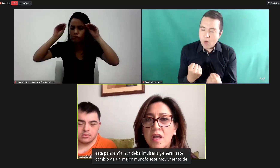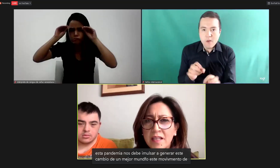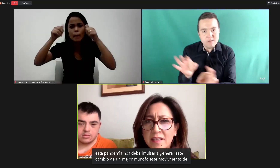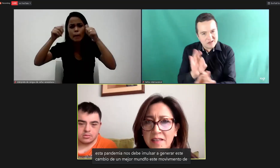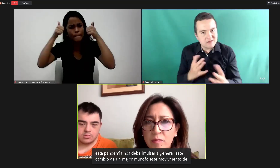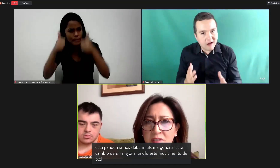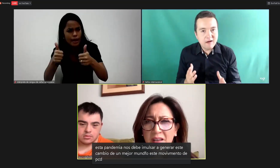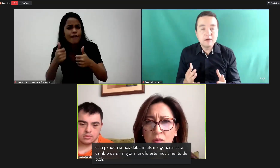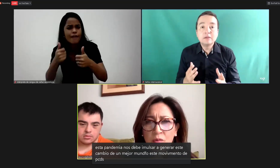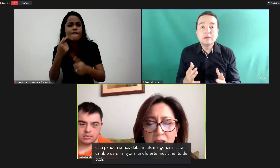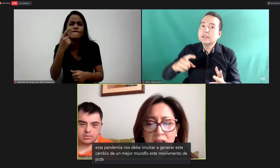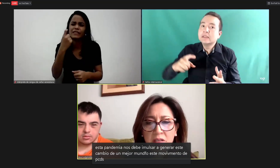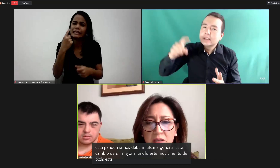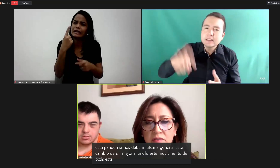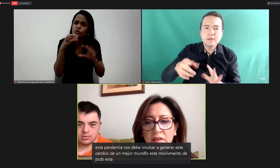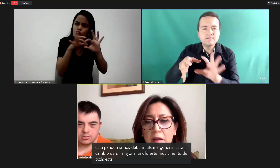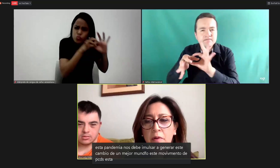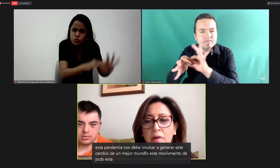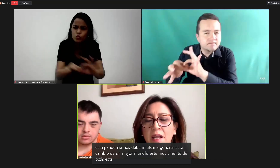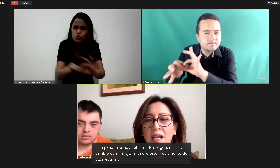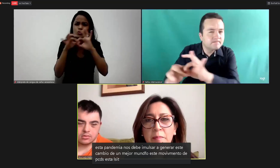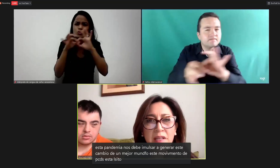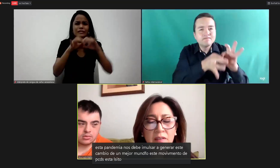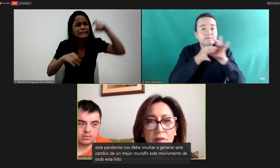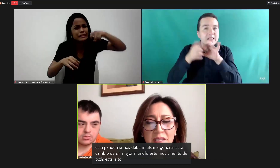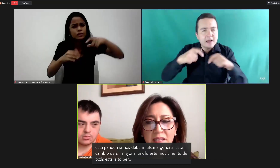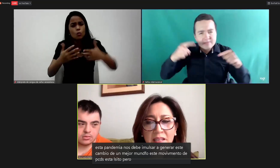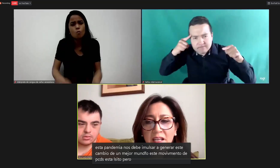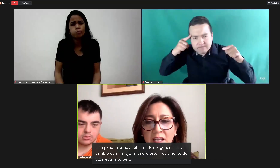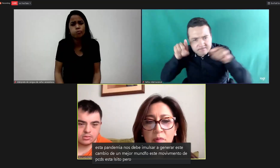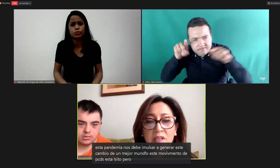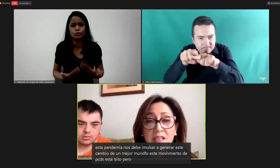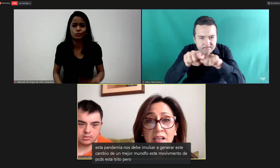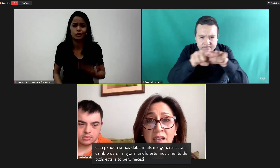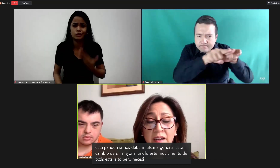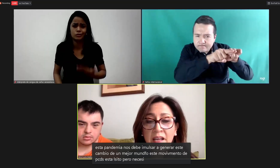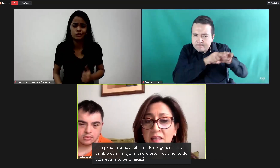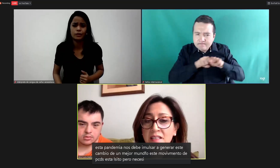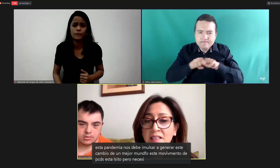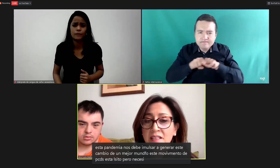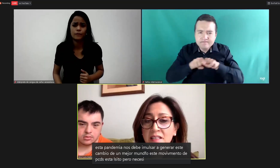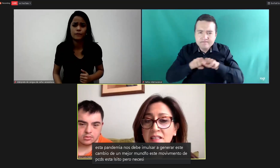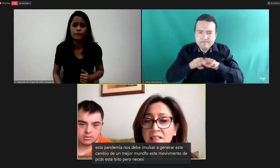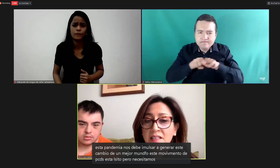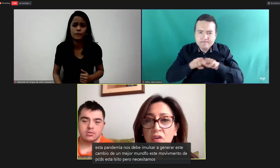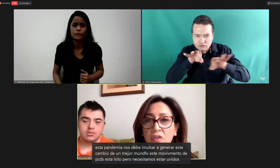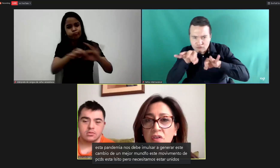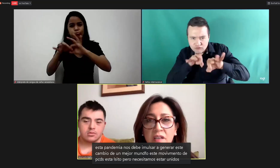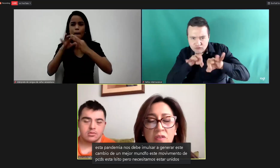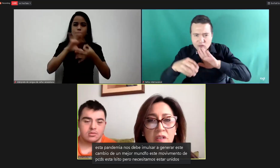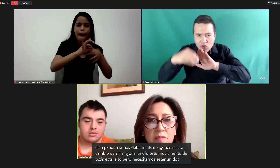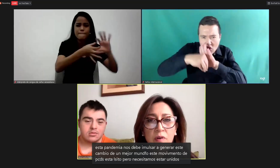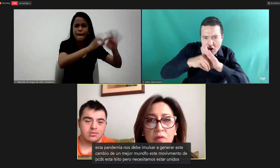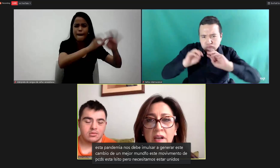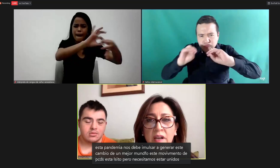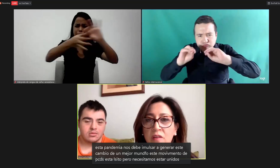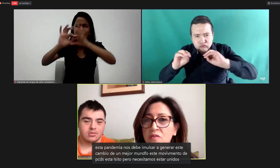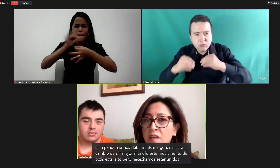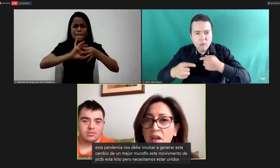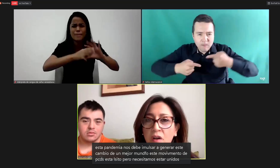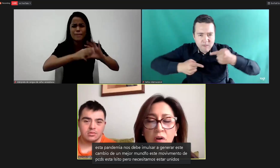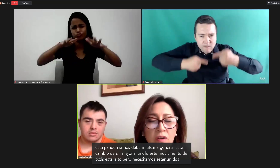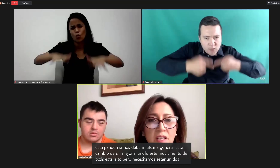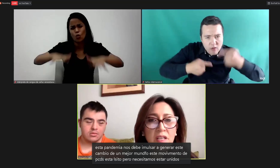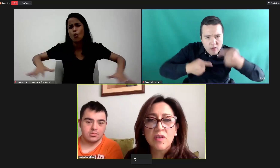unidos. Necesitamos estar unánimes en nuestra labor. La plataforma técnica y política de la Riadis está con todos los actores